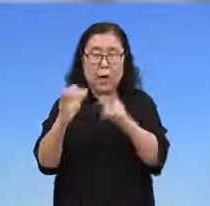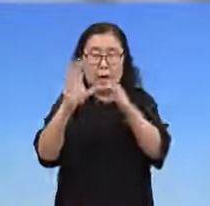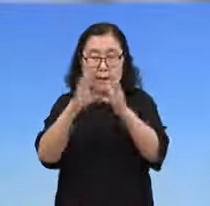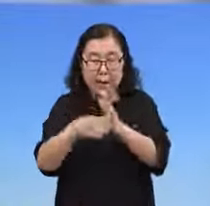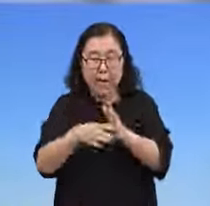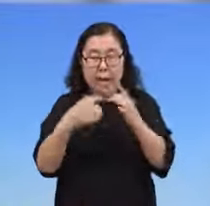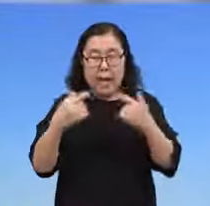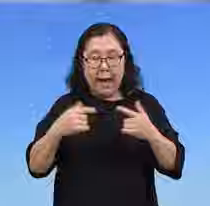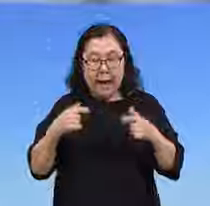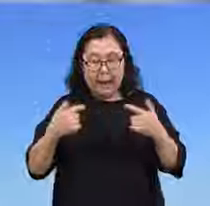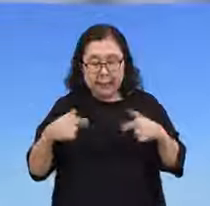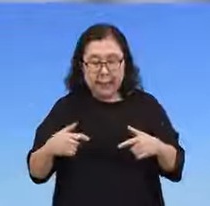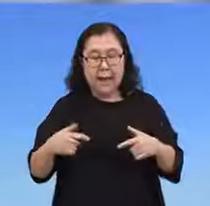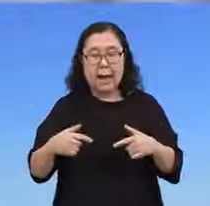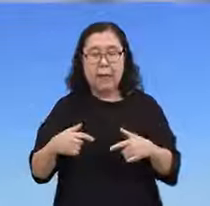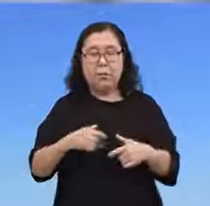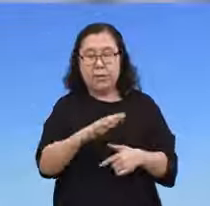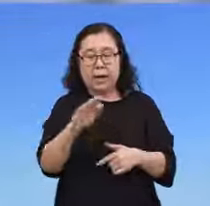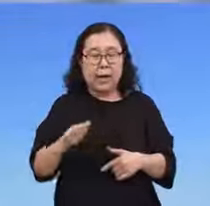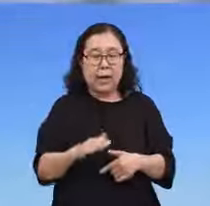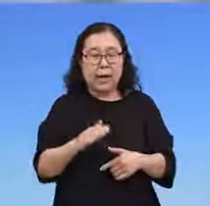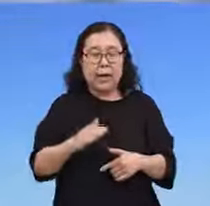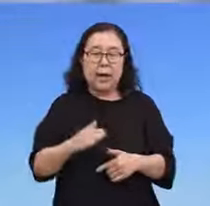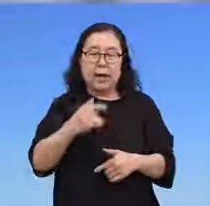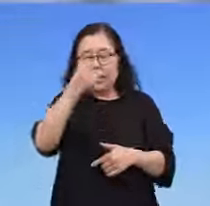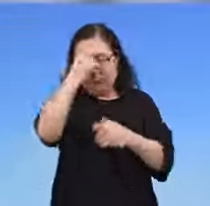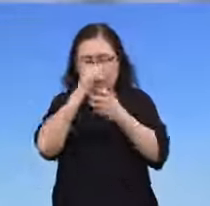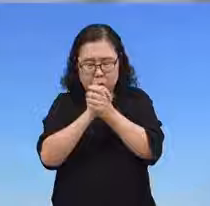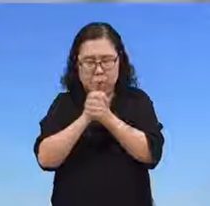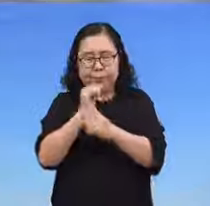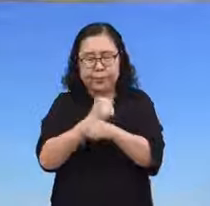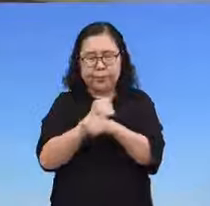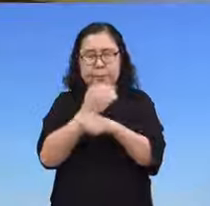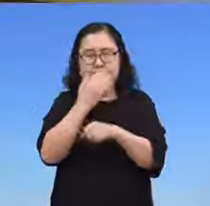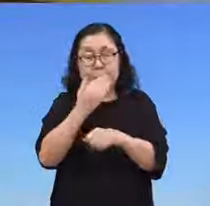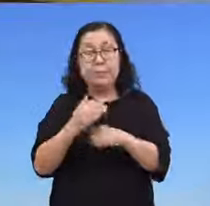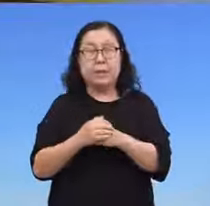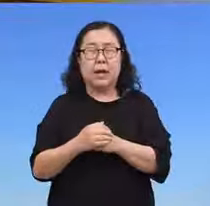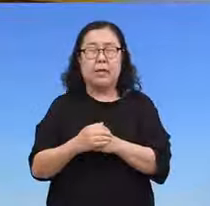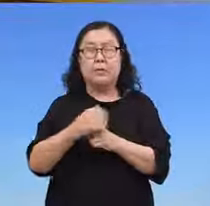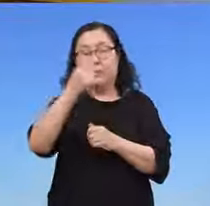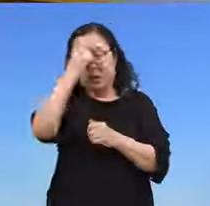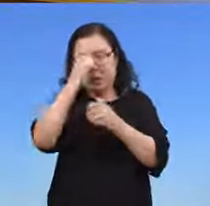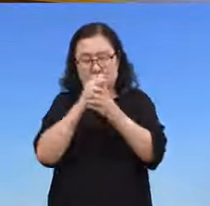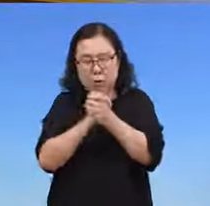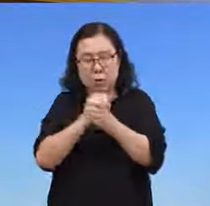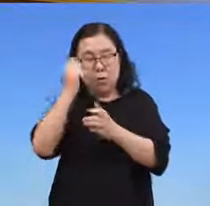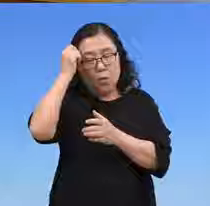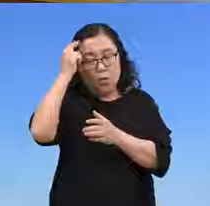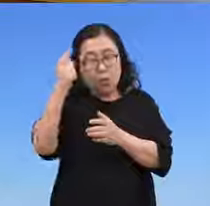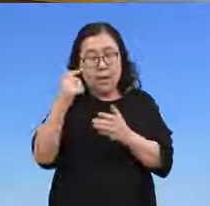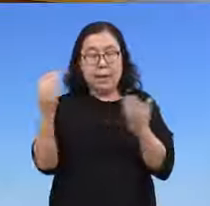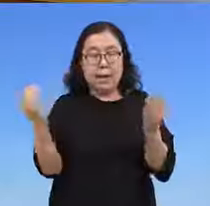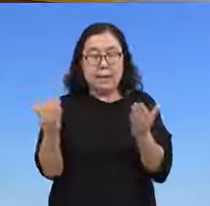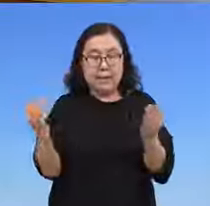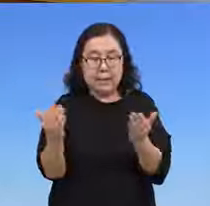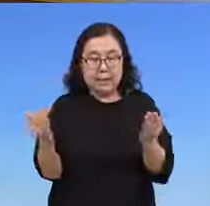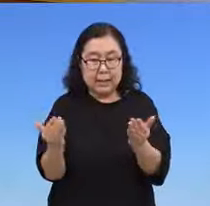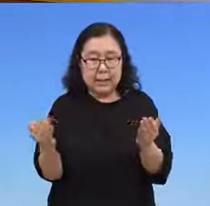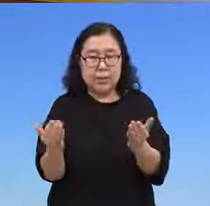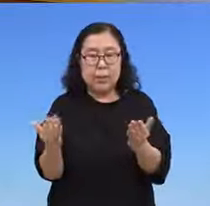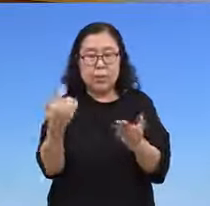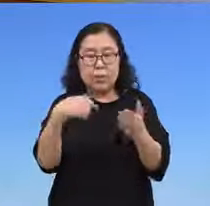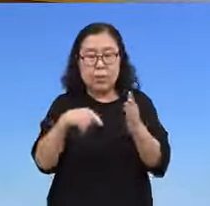간구를. 그래서 오스왈드 챔버스가 이런 말을 했습니다. 기도는 위대한 사역을 위한 준비가,